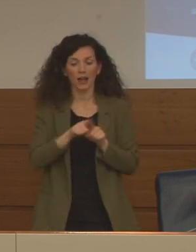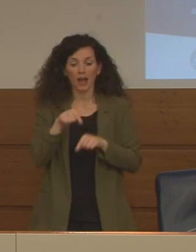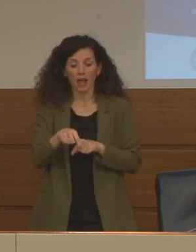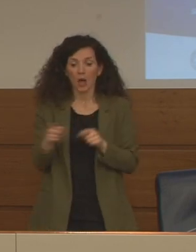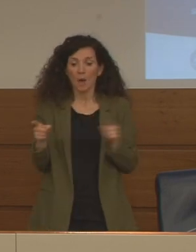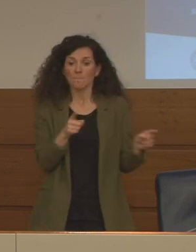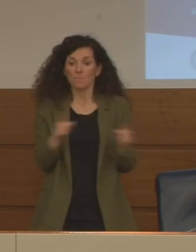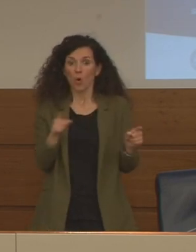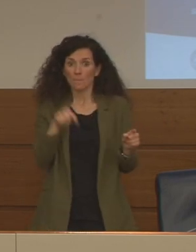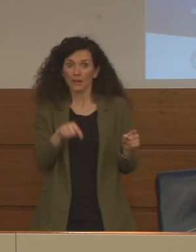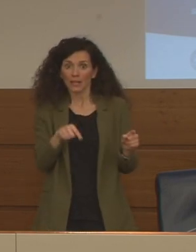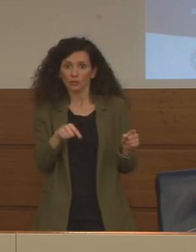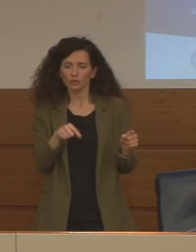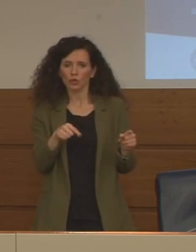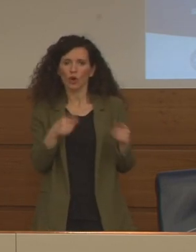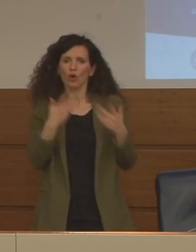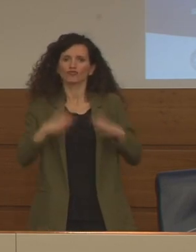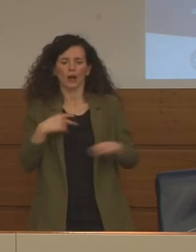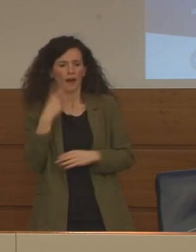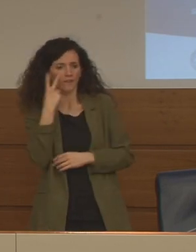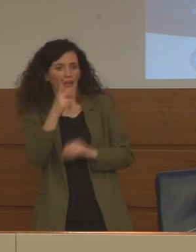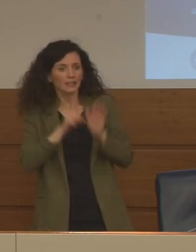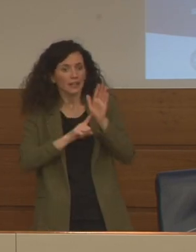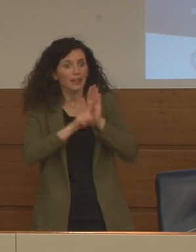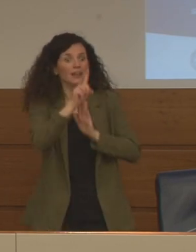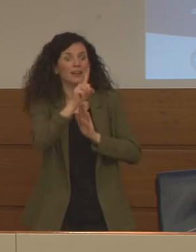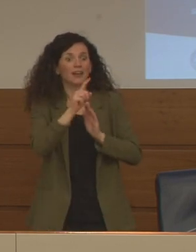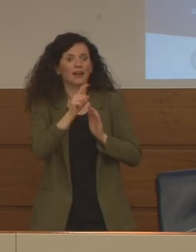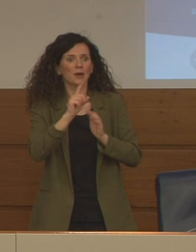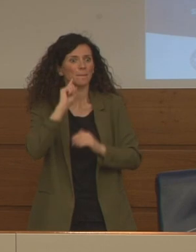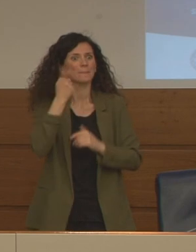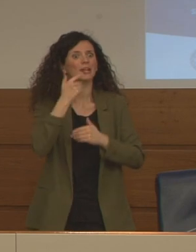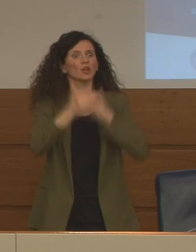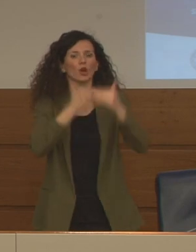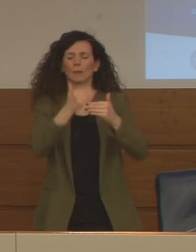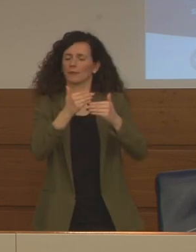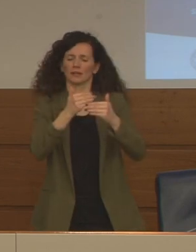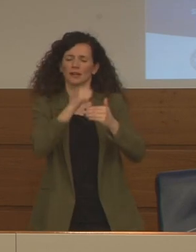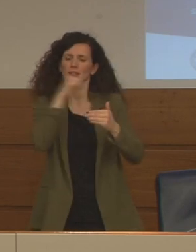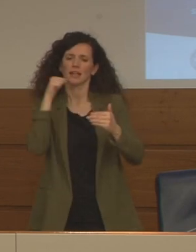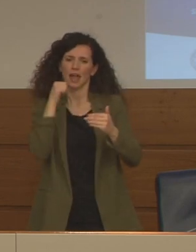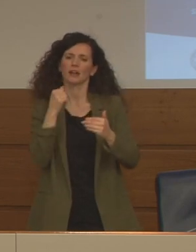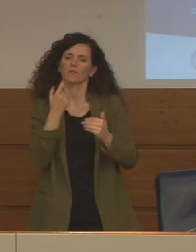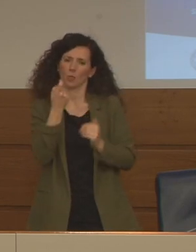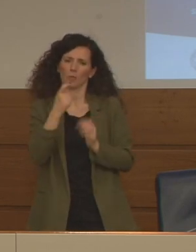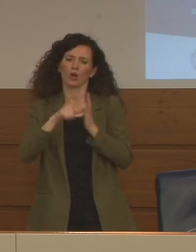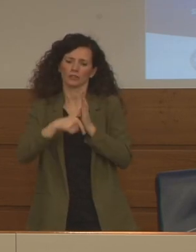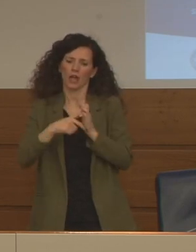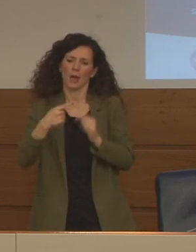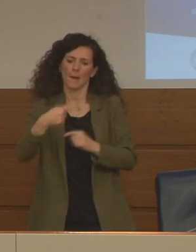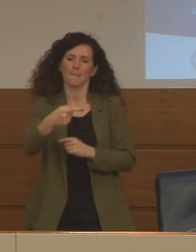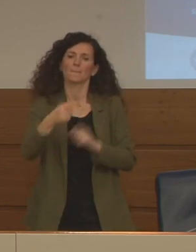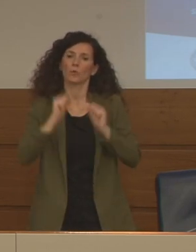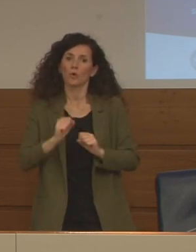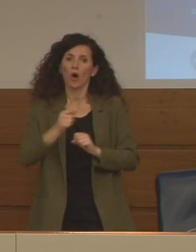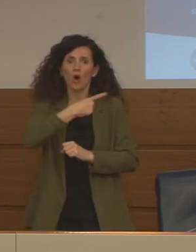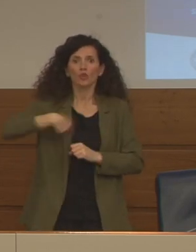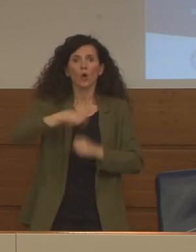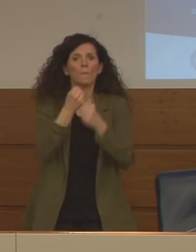possiamo vedere immediatamente i benefici ci vorrà ancora qualche giorno ma soprattutto è una fase in cui non dobbiamo mollare